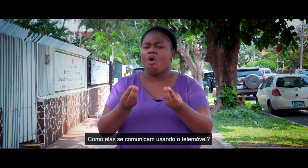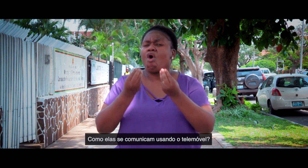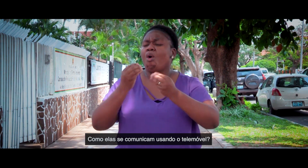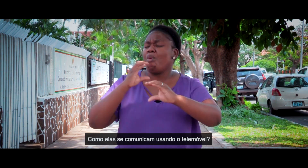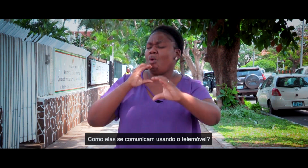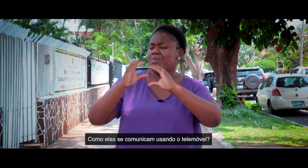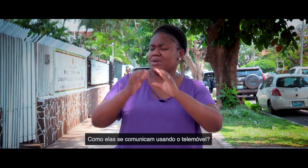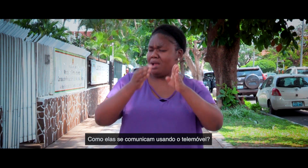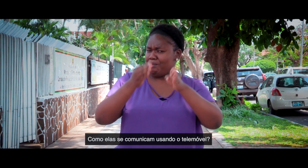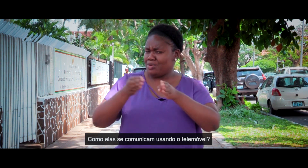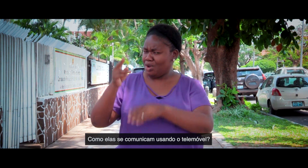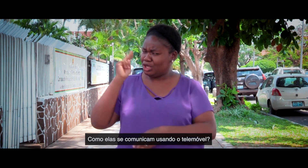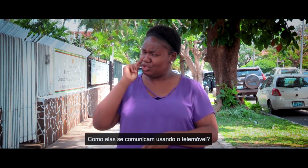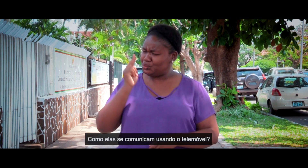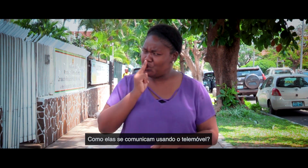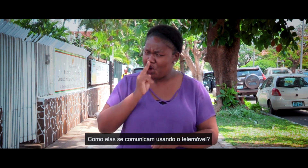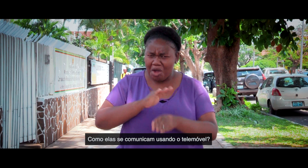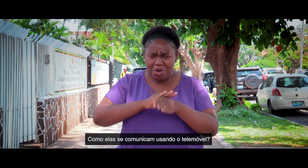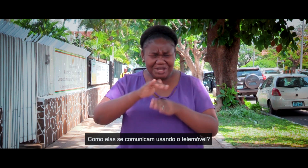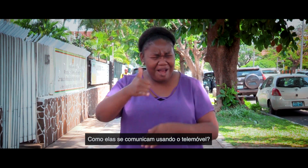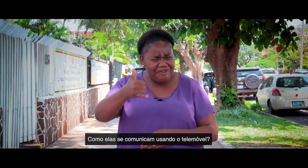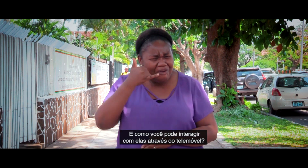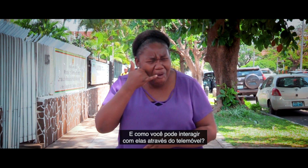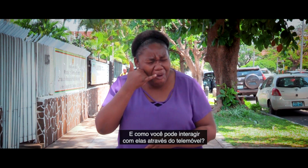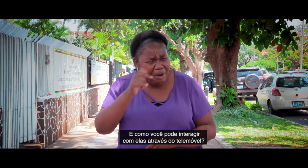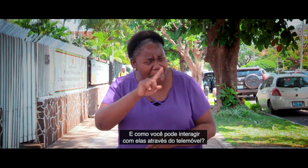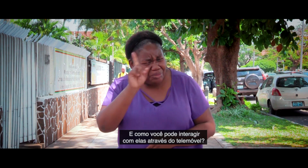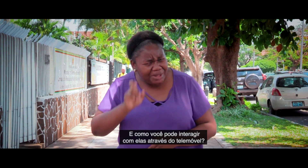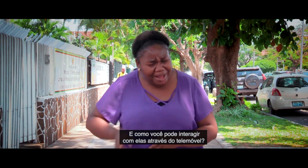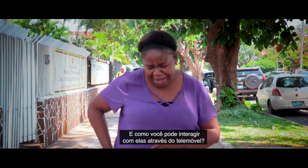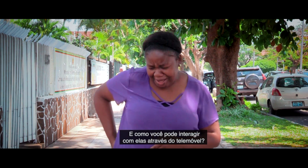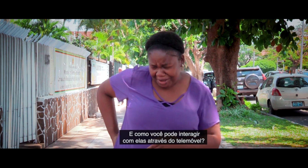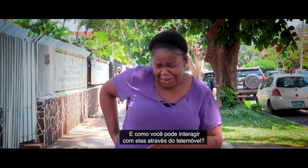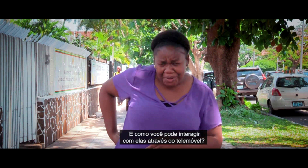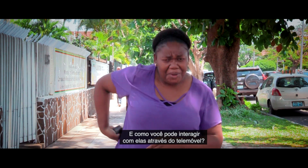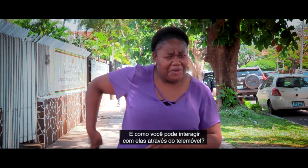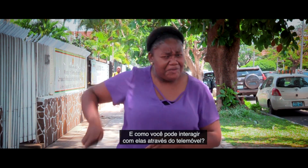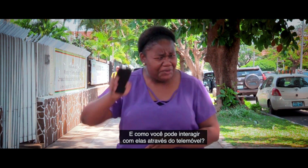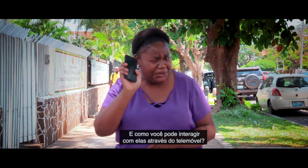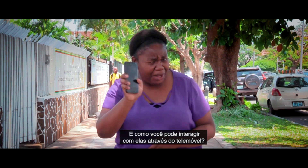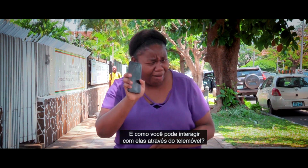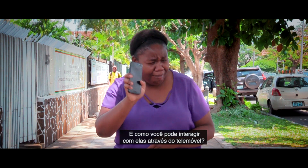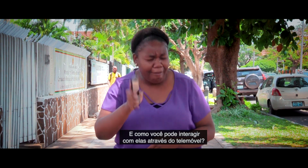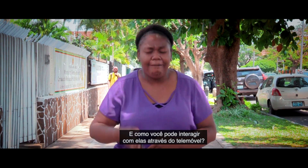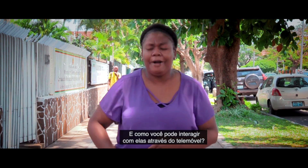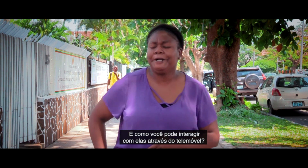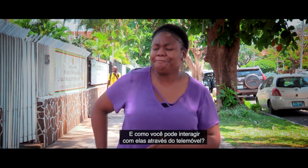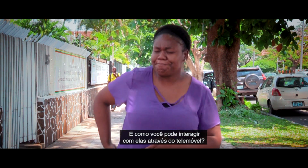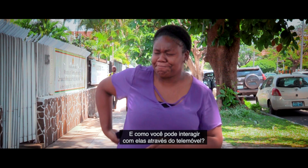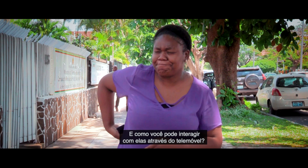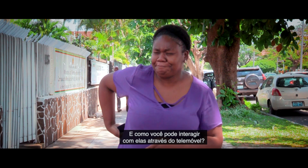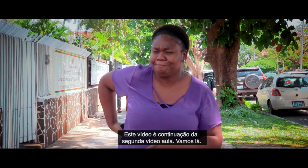Como elas se comunicam usando o telemóvel? E como você pode interagir com elas através do